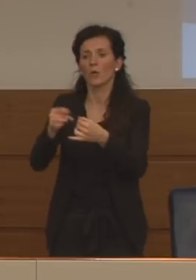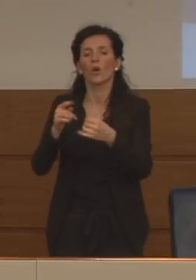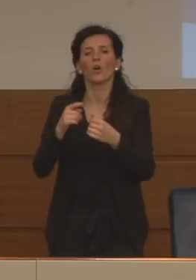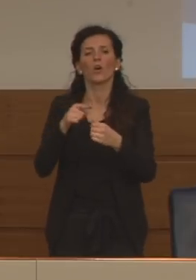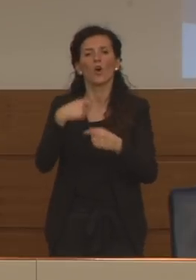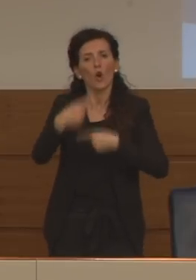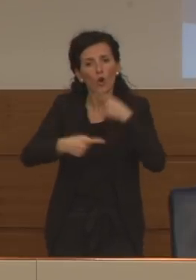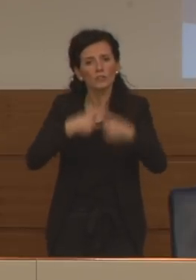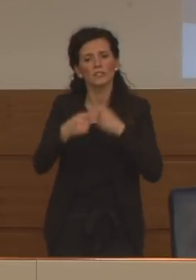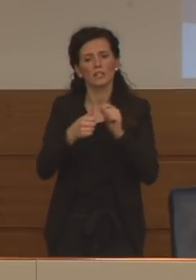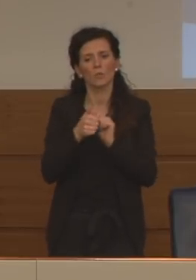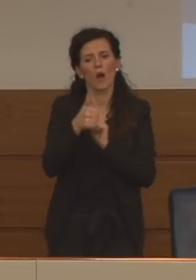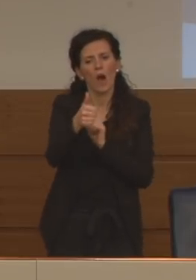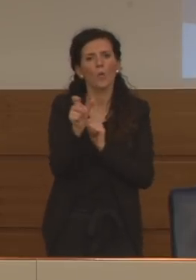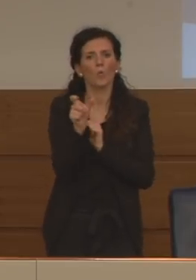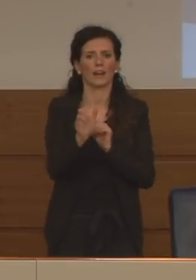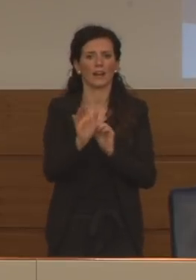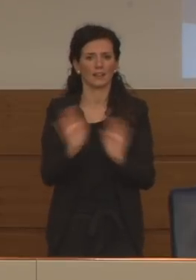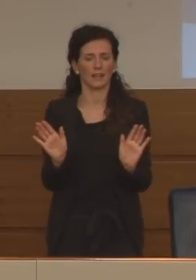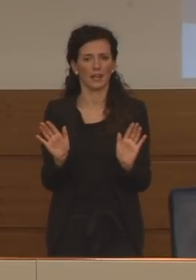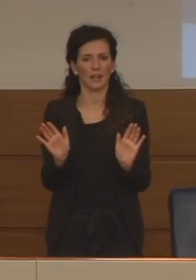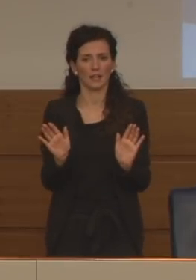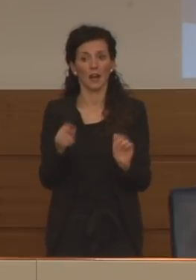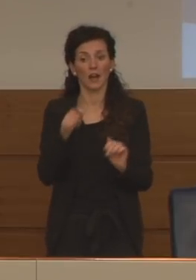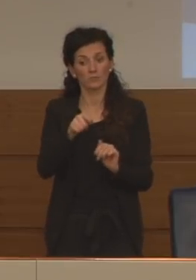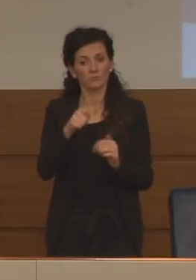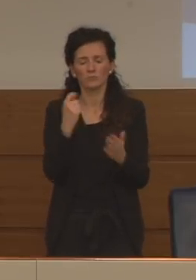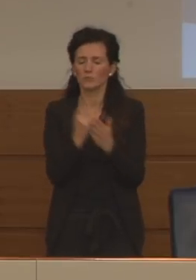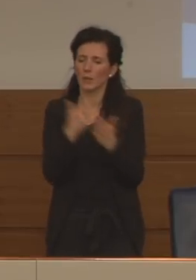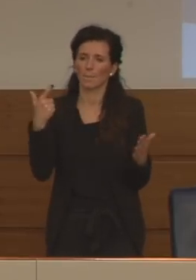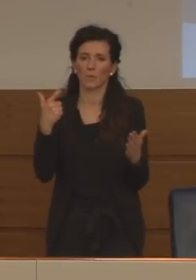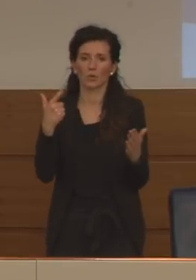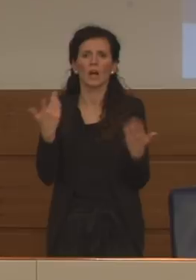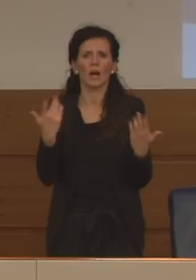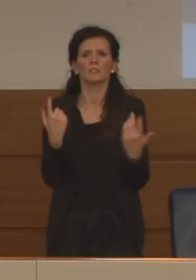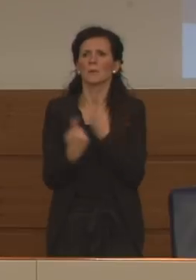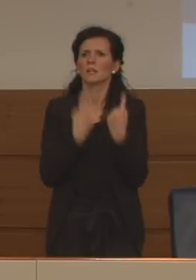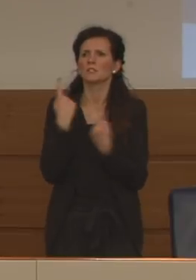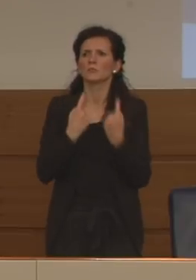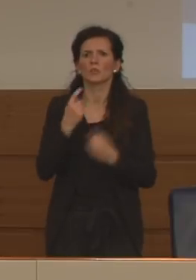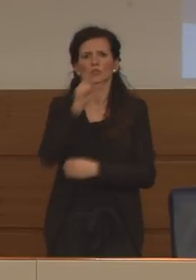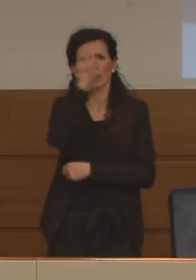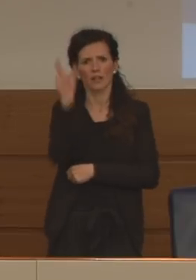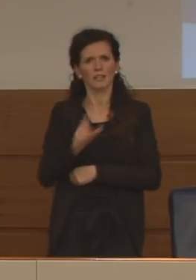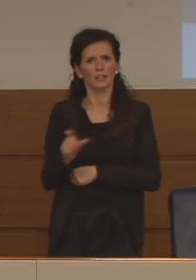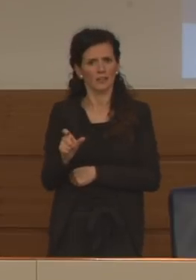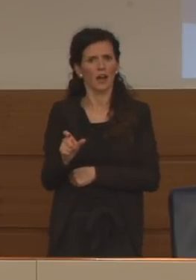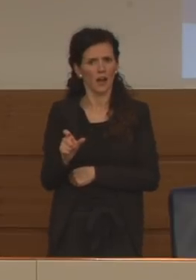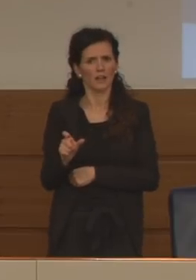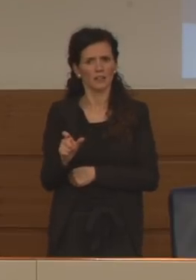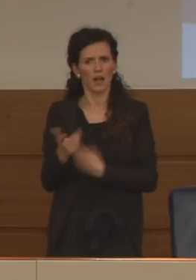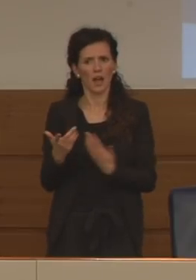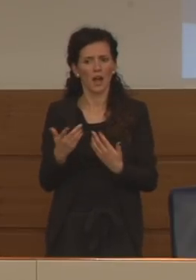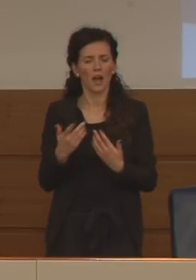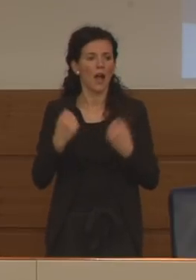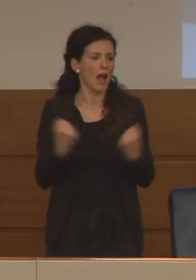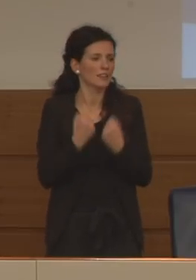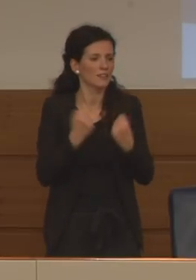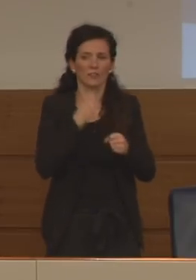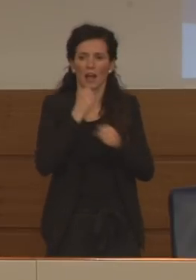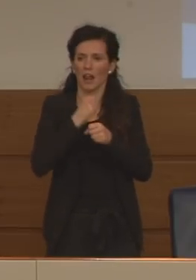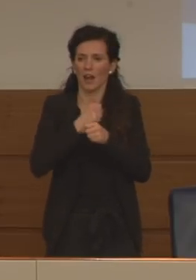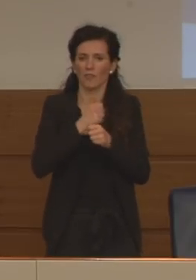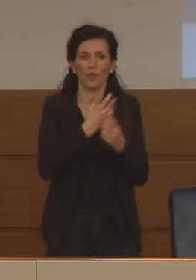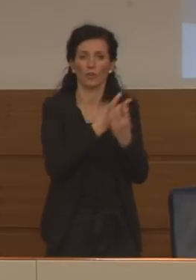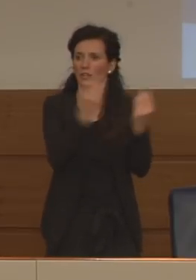molto importante perché è una realtà del paese peraltro dove quasi tutte le attività sono sospese o gran